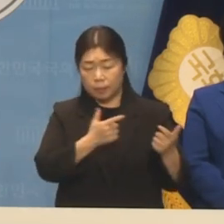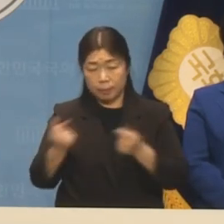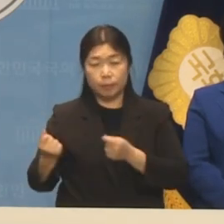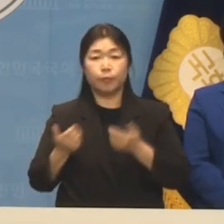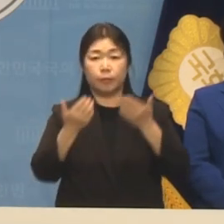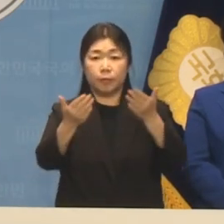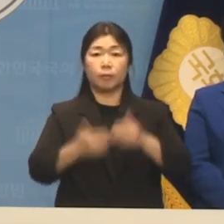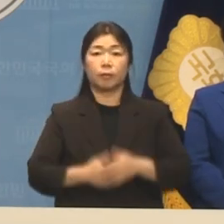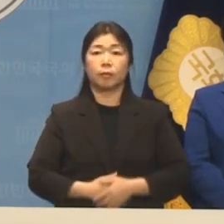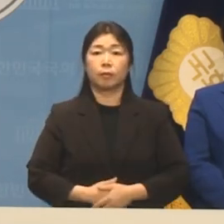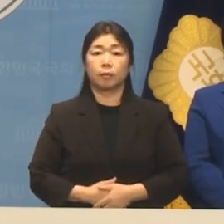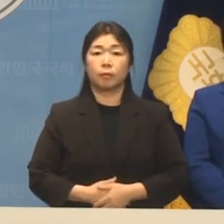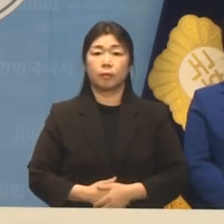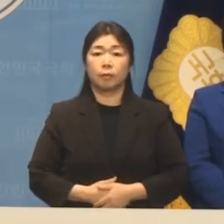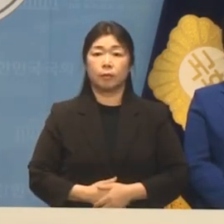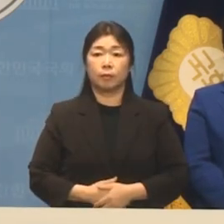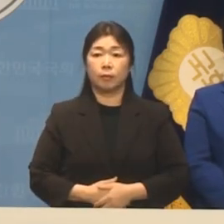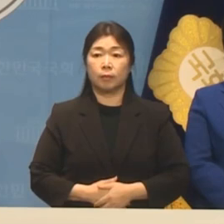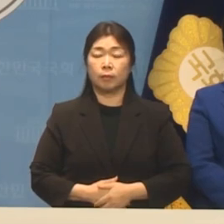일동.